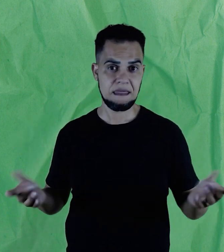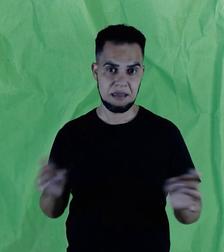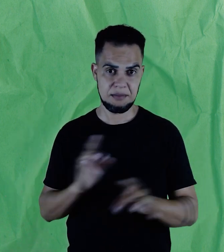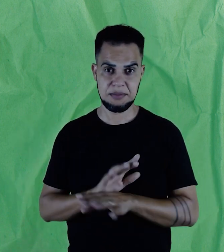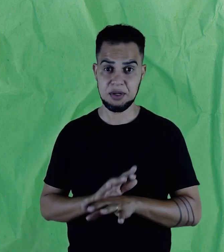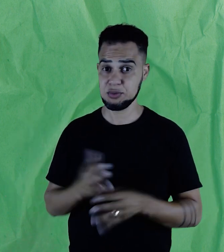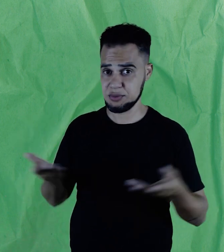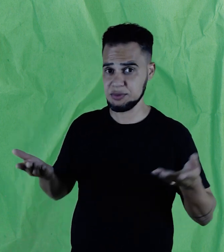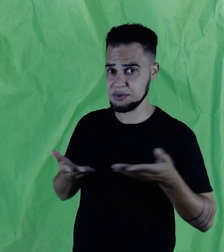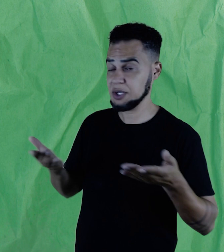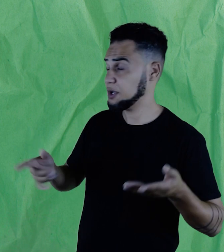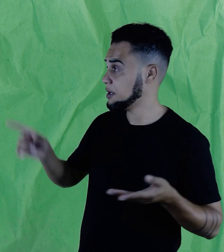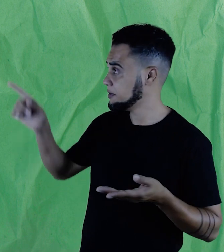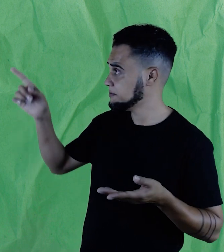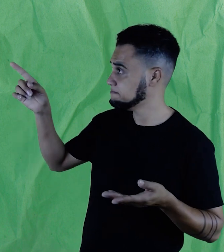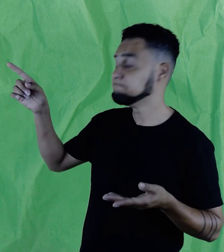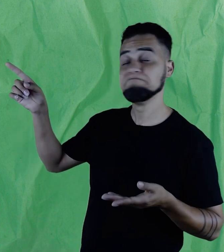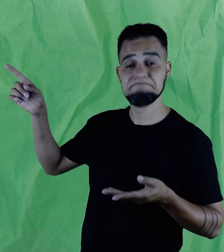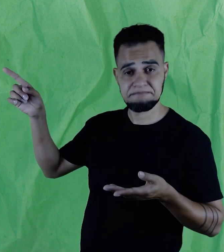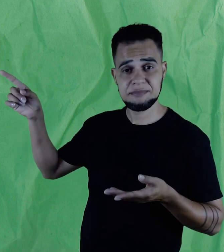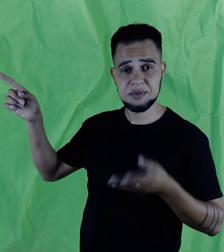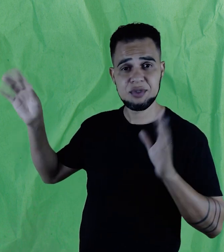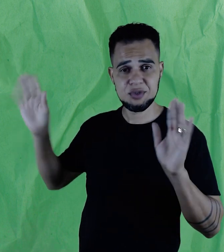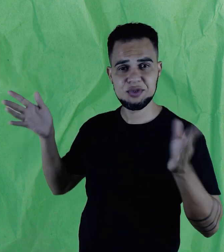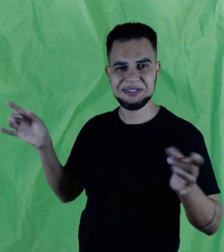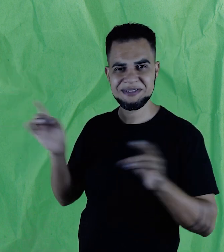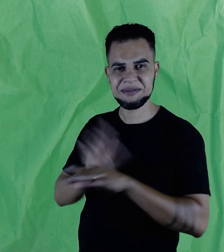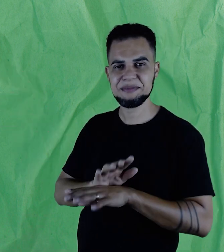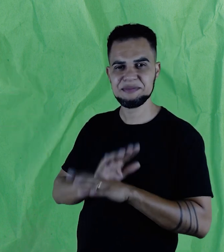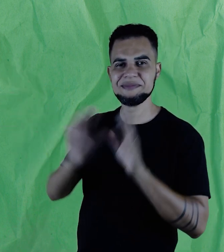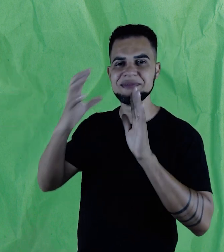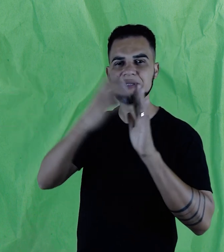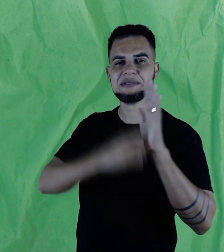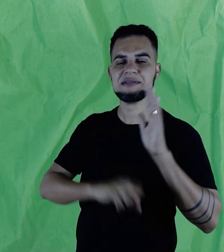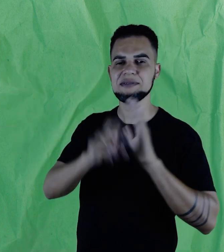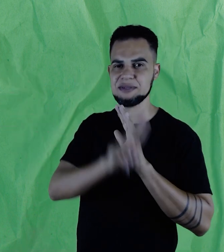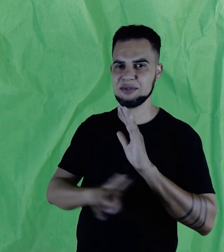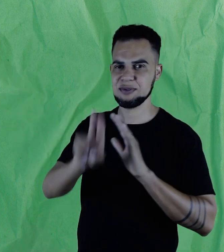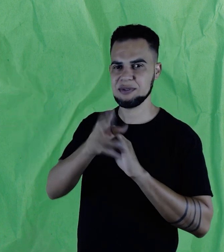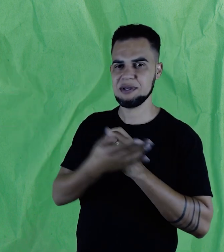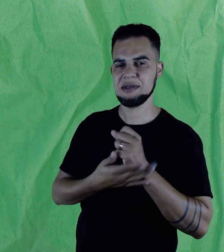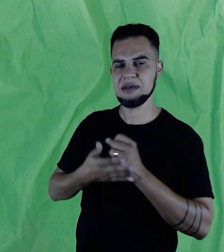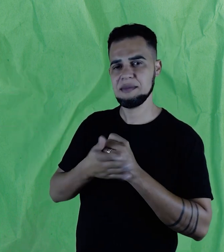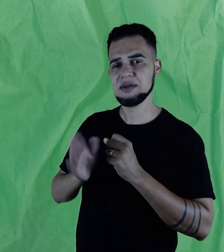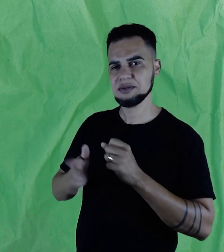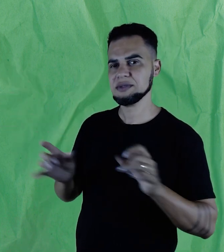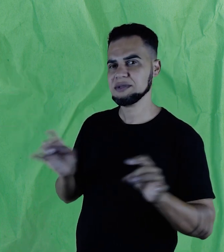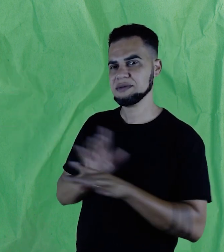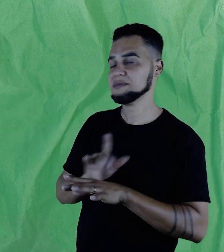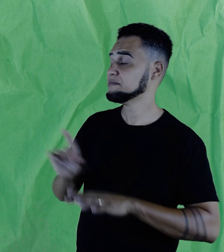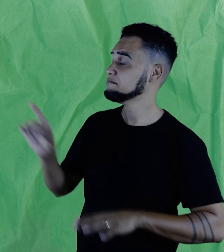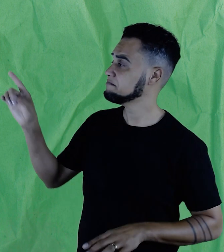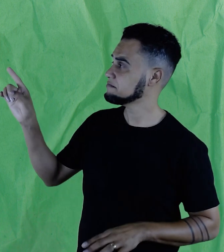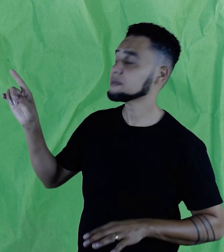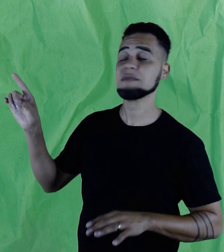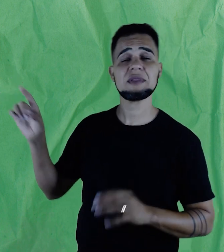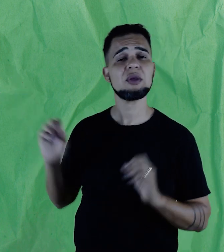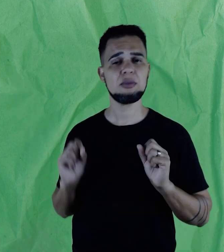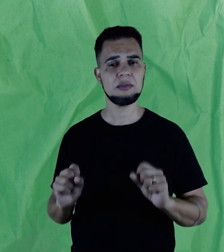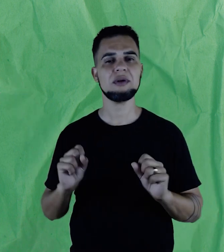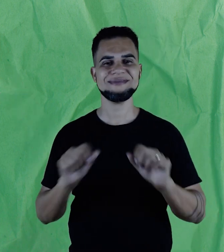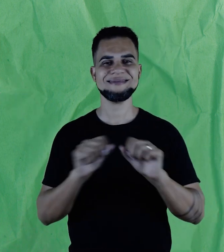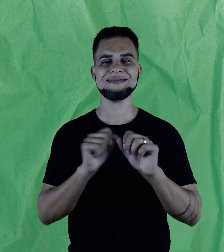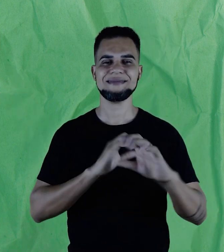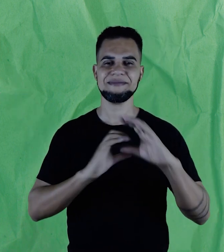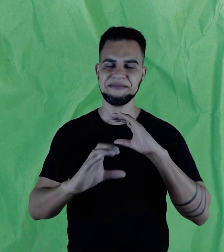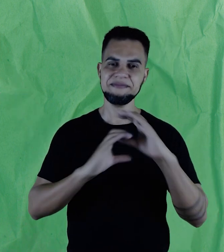Pronto, gente. Neste momento, olha só, eu já tenho um usuário cadastrado na minha base, né? Então eu já posso fazer a